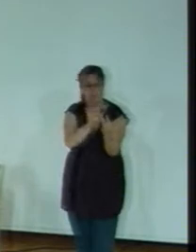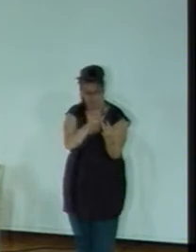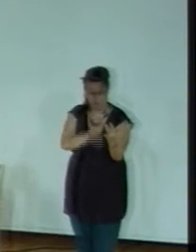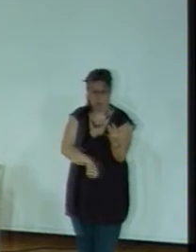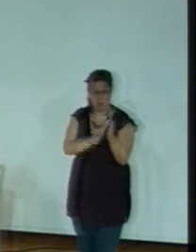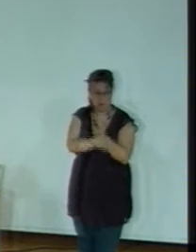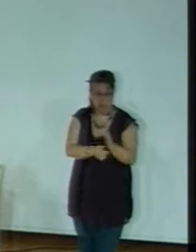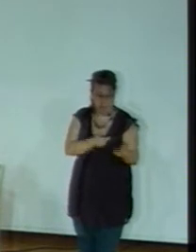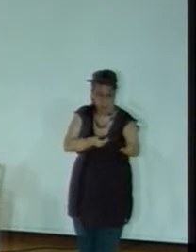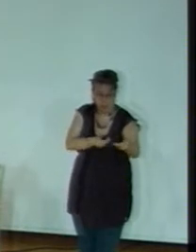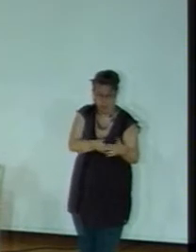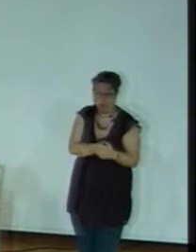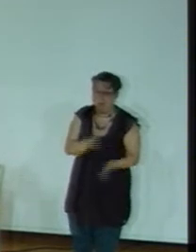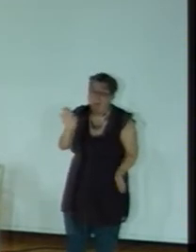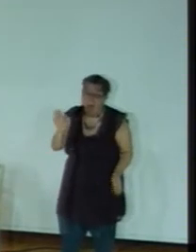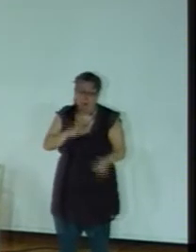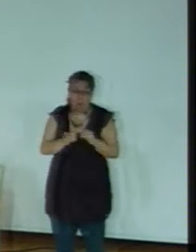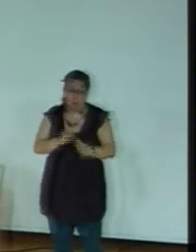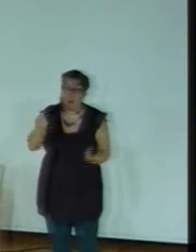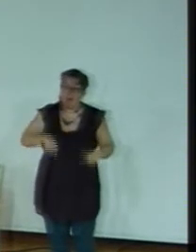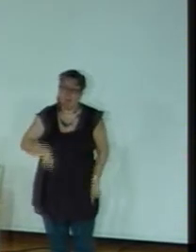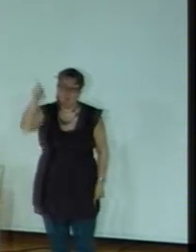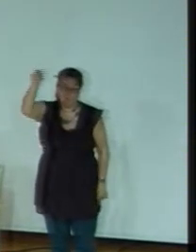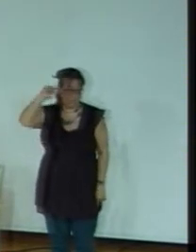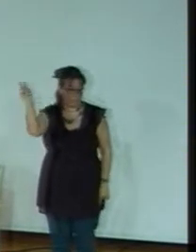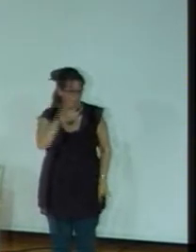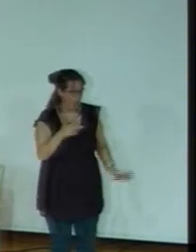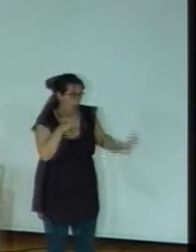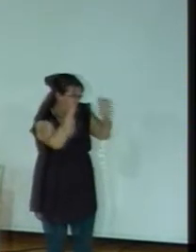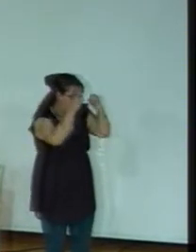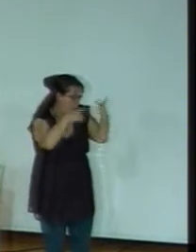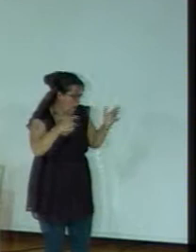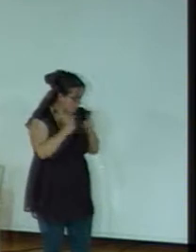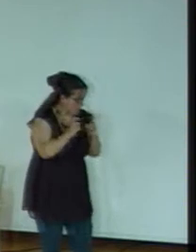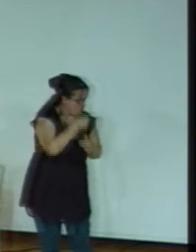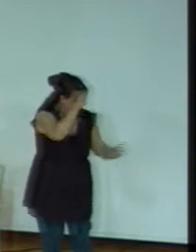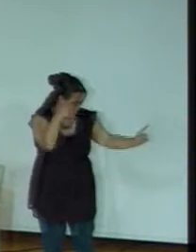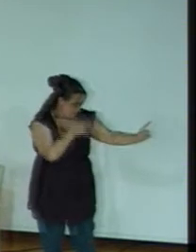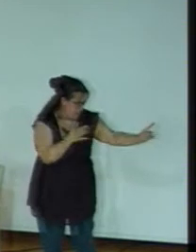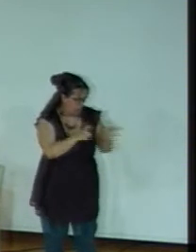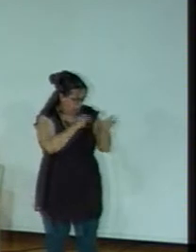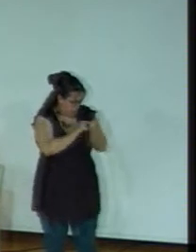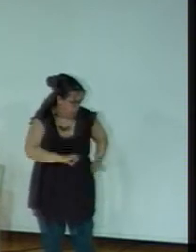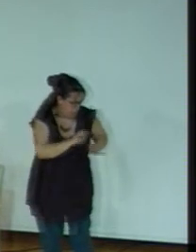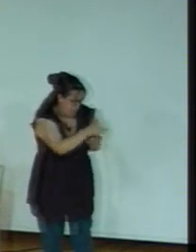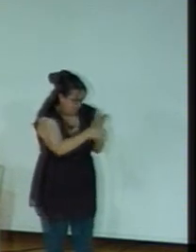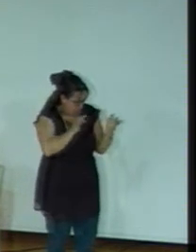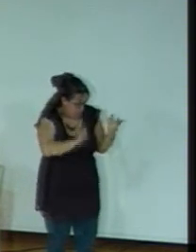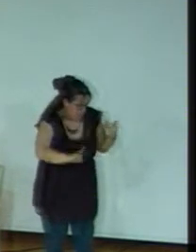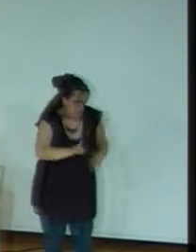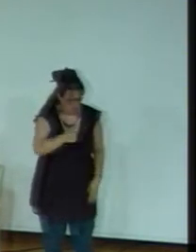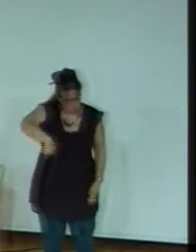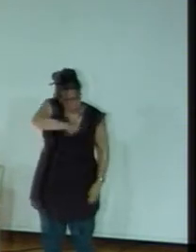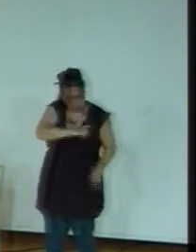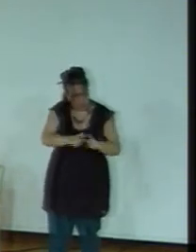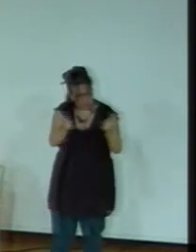les ministres sont tous ravis de dire du mal de Google, c'est les méchants, c'est américain, ils ne payent pas d'impôts, alors que toutes nos boîtes